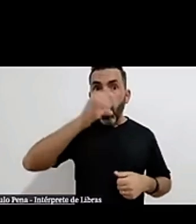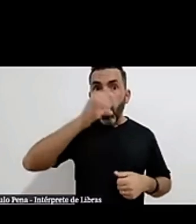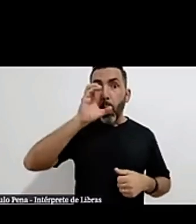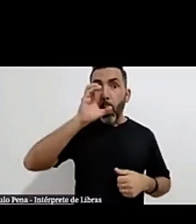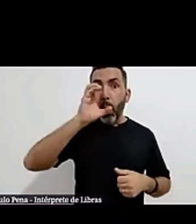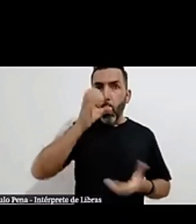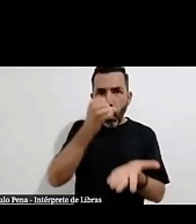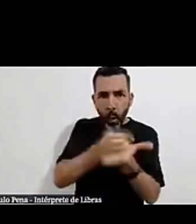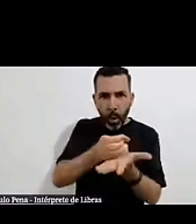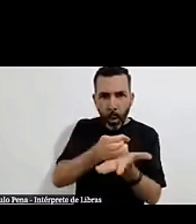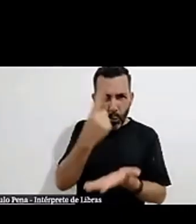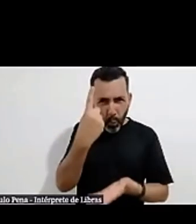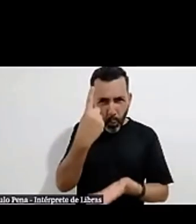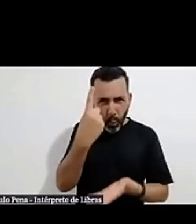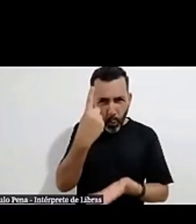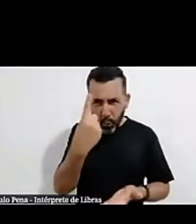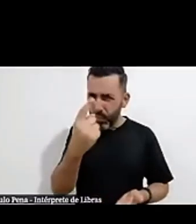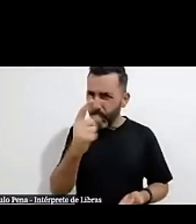certo?